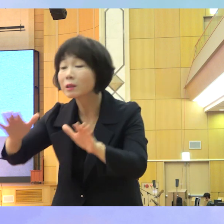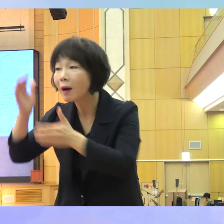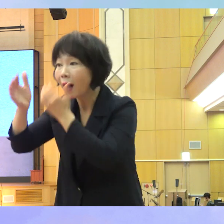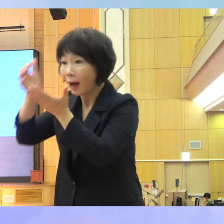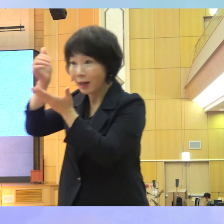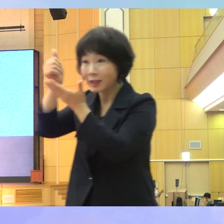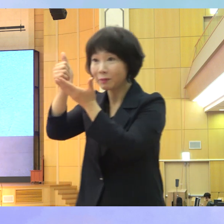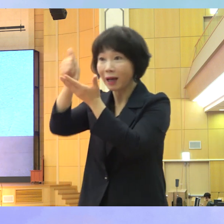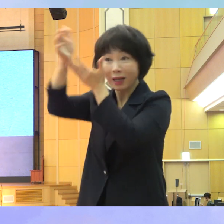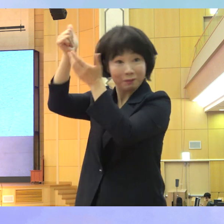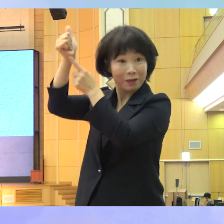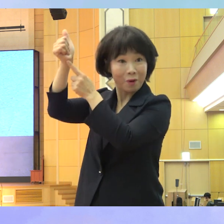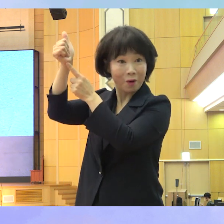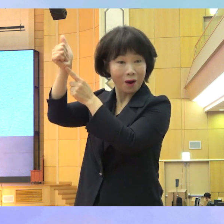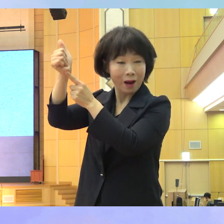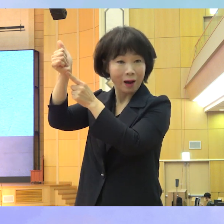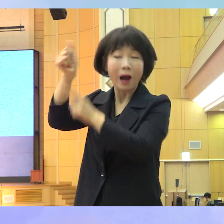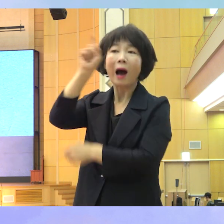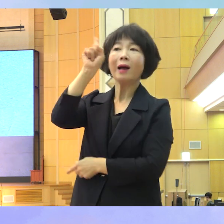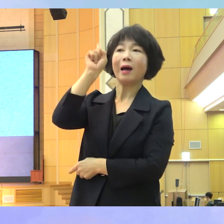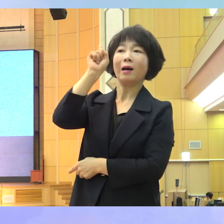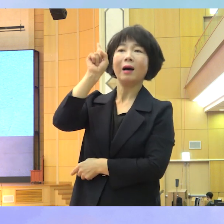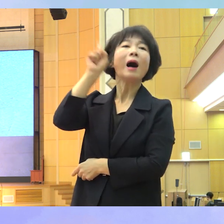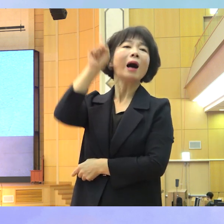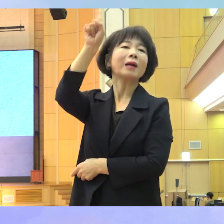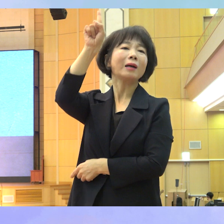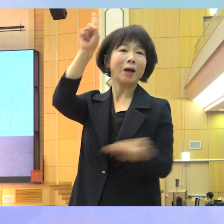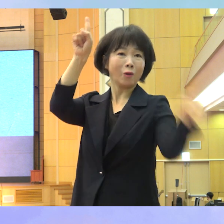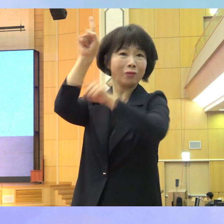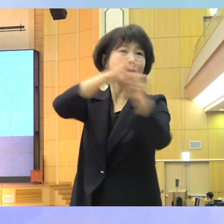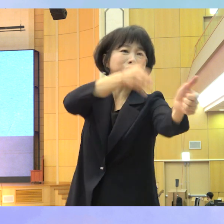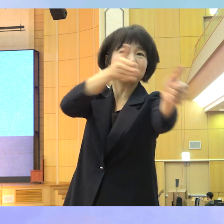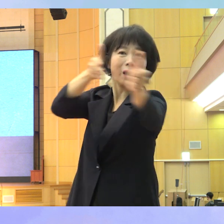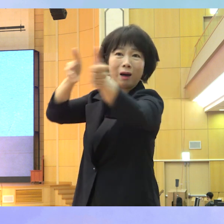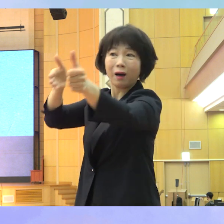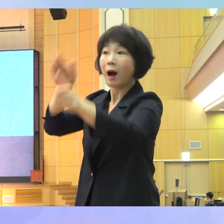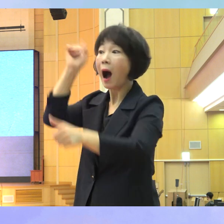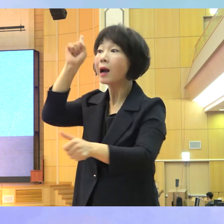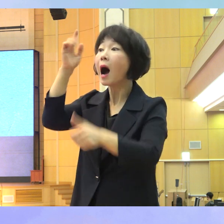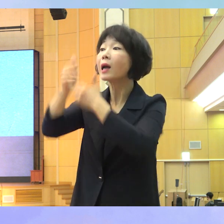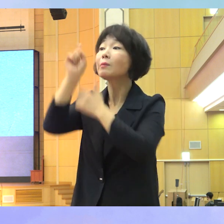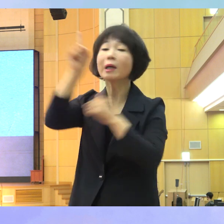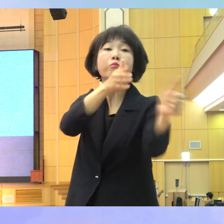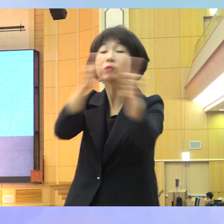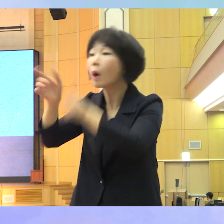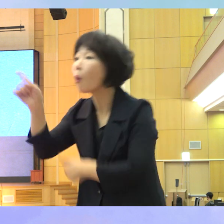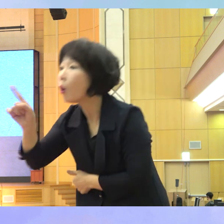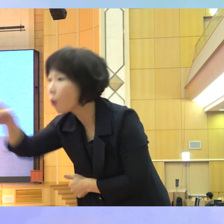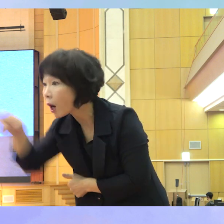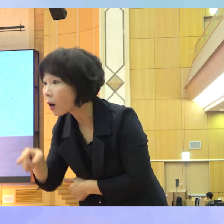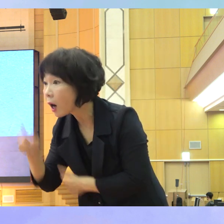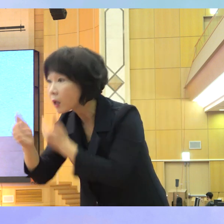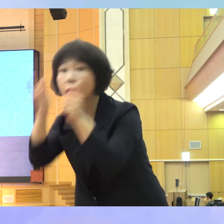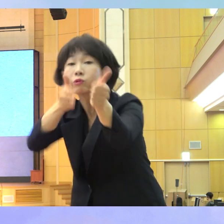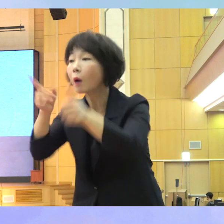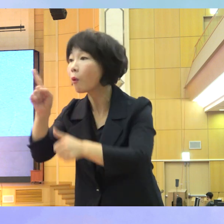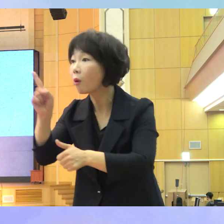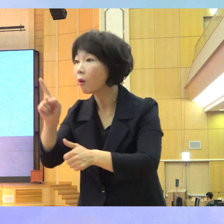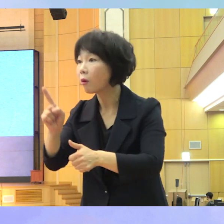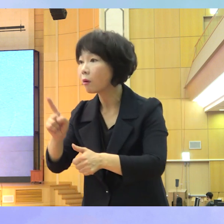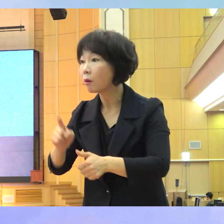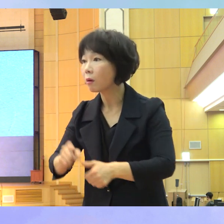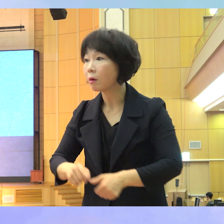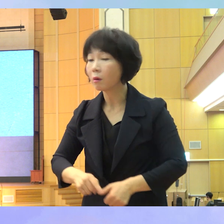뭐예요? 너가 의롭다 하심을 받았으니까 의로운 사람처럼 살아가라. 거룩하게 구별되게